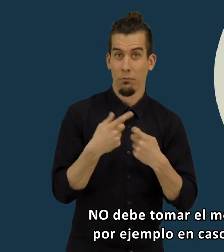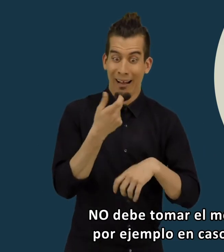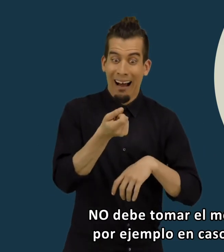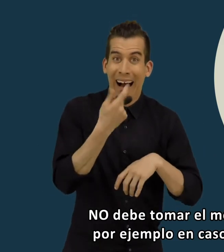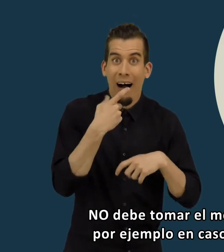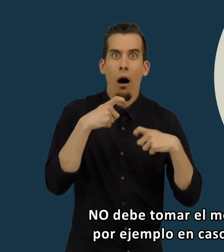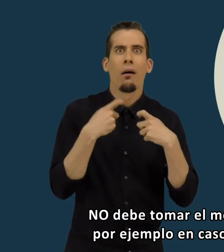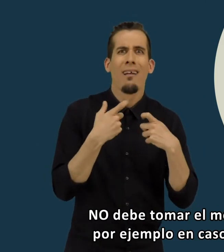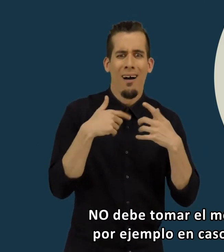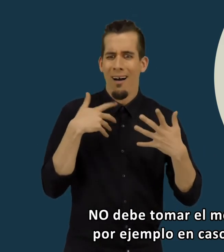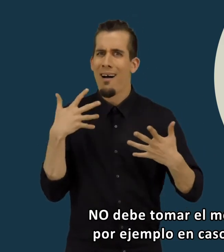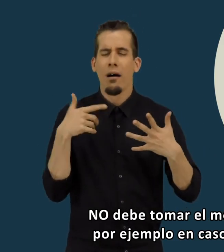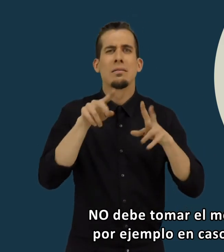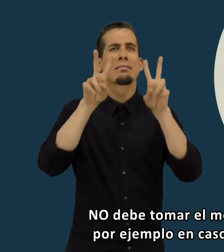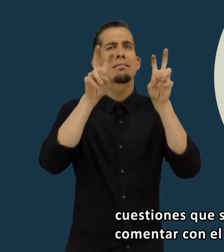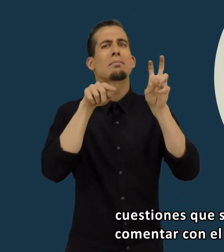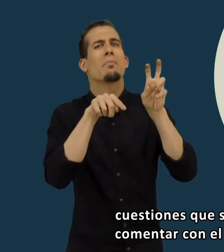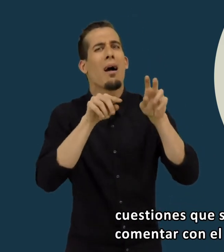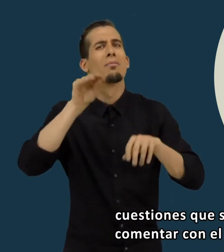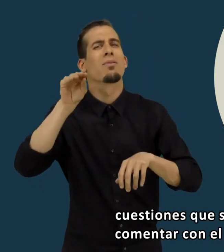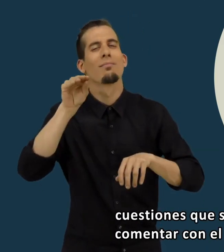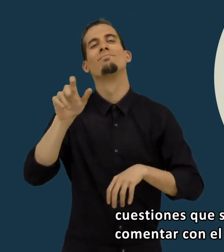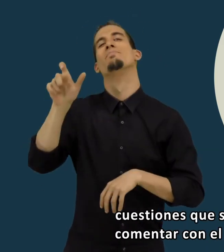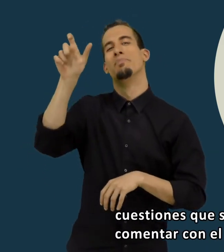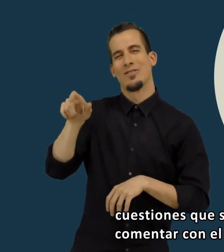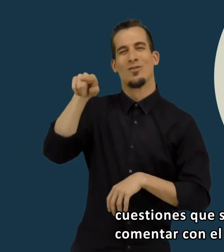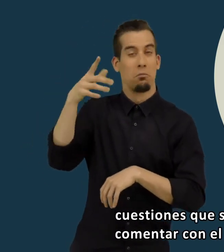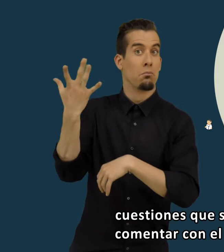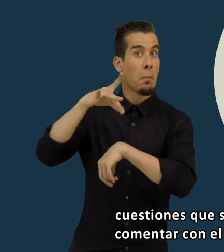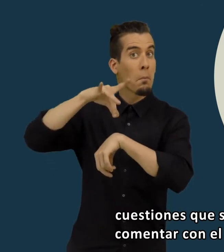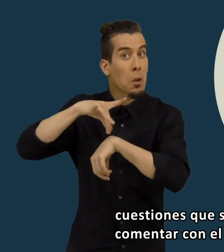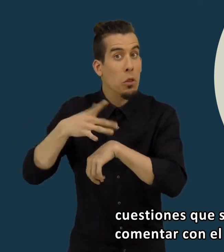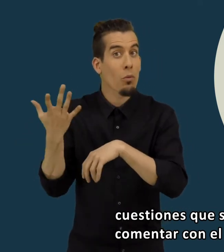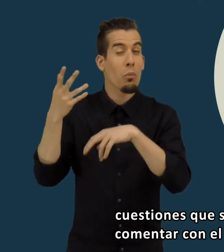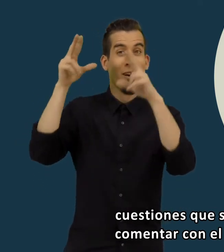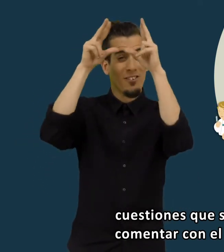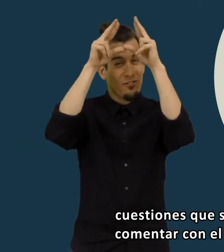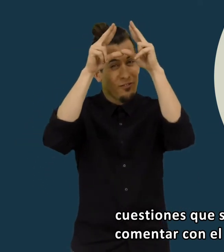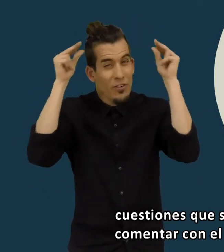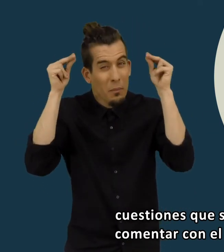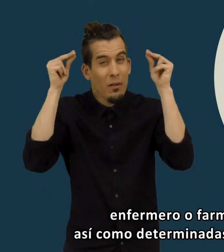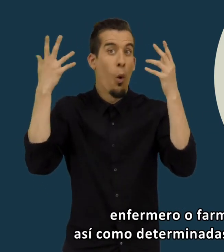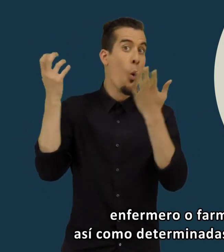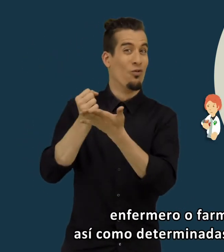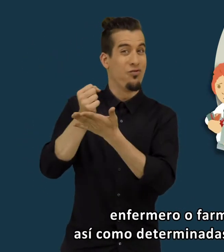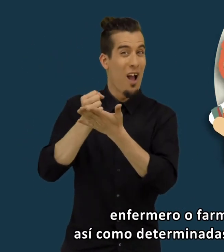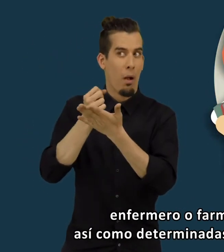en caso de alergia. Cuestiones que se deben comentar con el médico, enfermero o